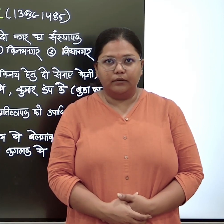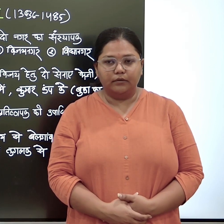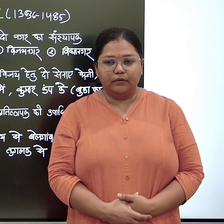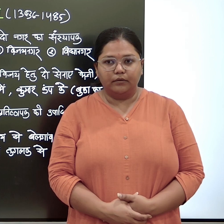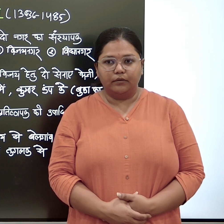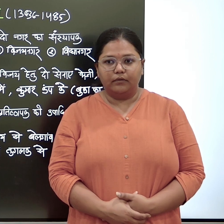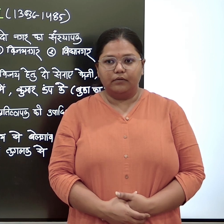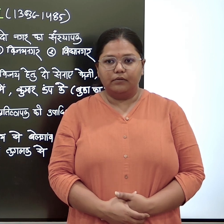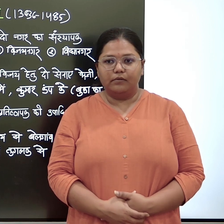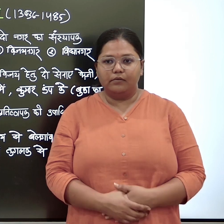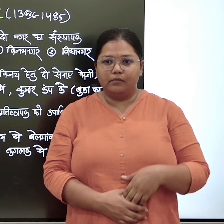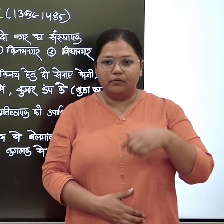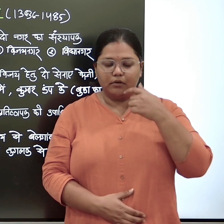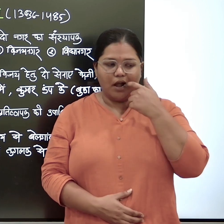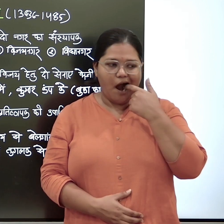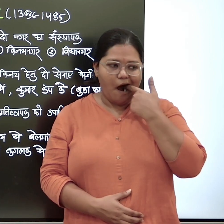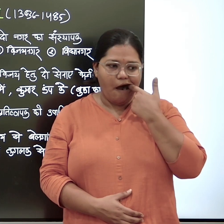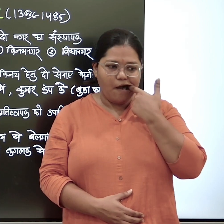ठीक,